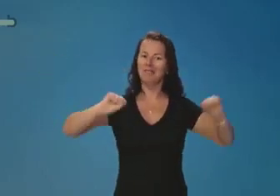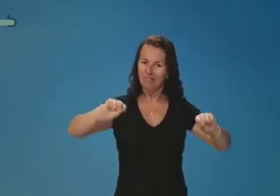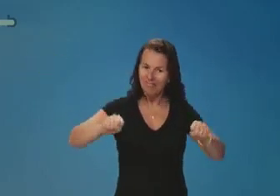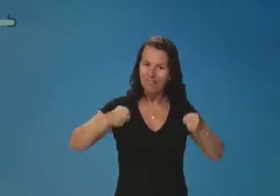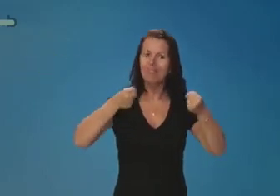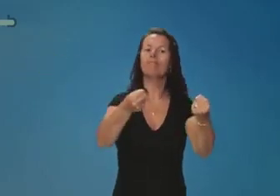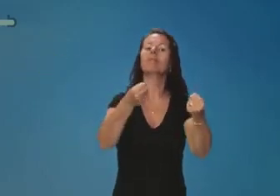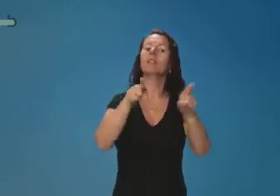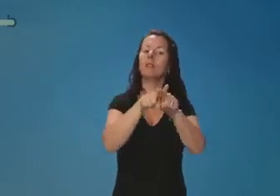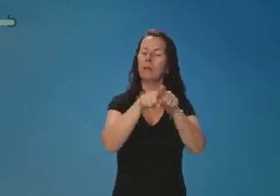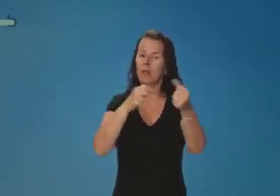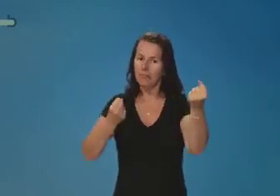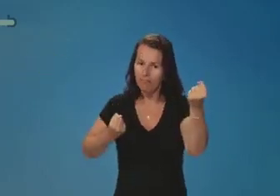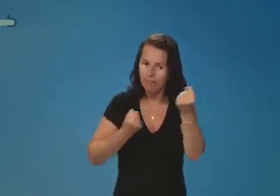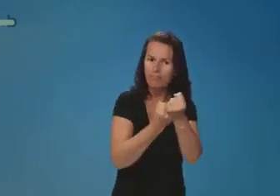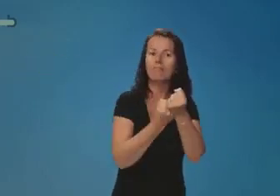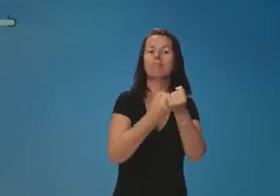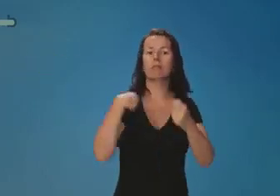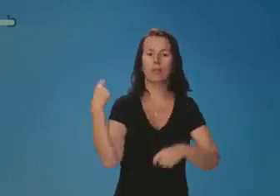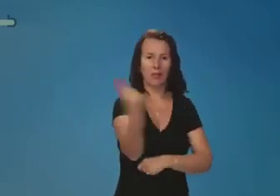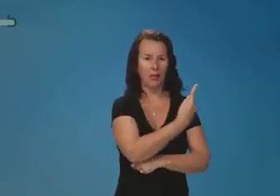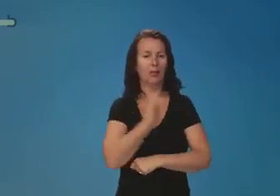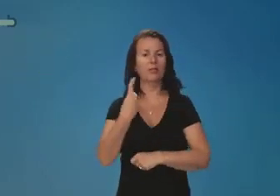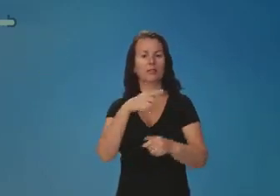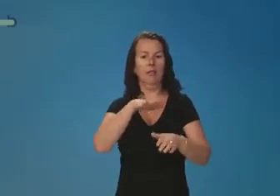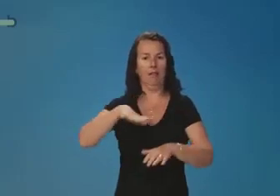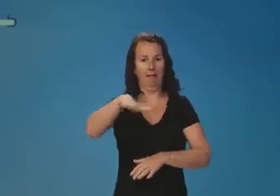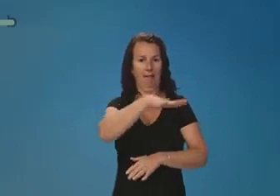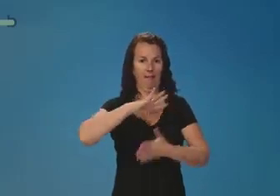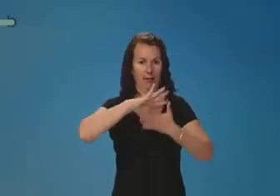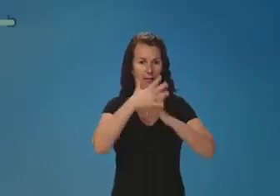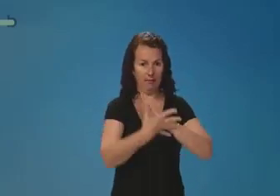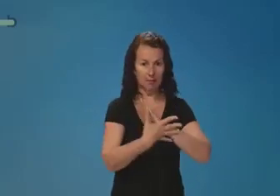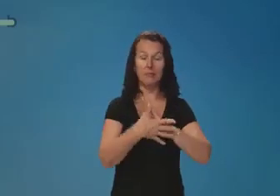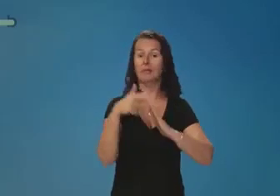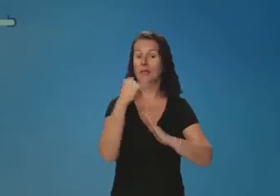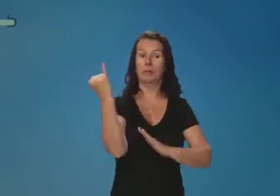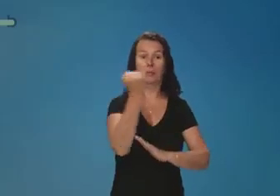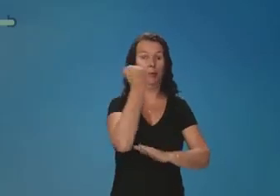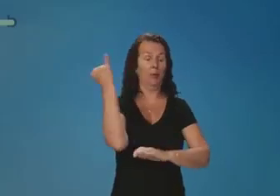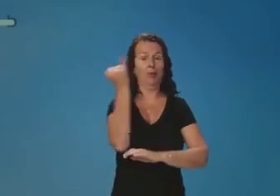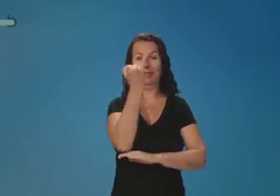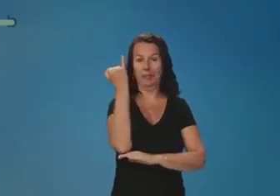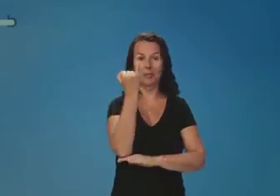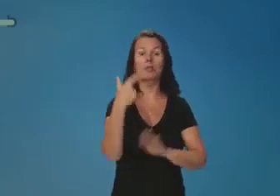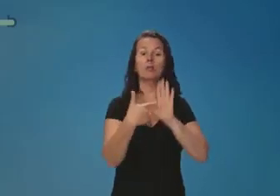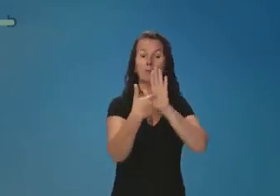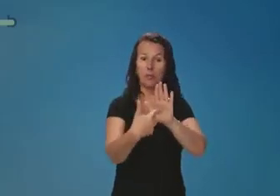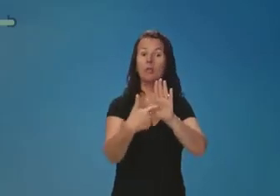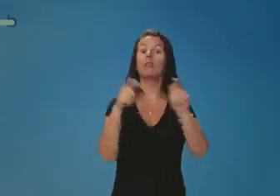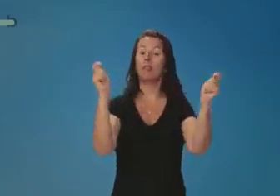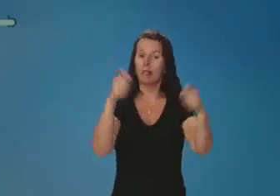marco bastante importante, pois demonstra uma abertura na produção de conhecimento e prova que essas pesquisas podem